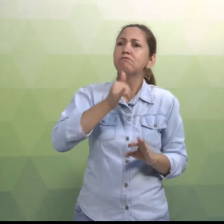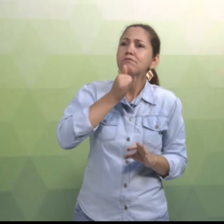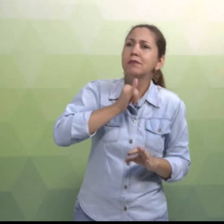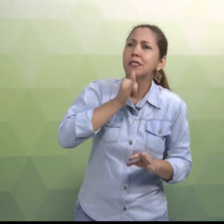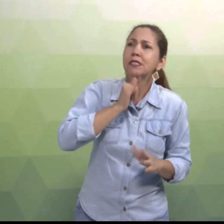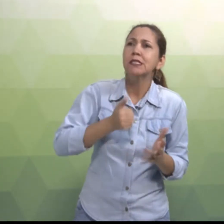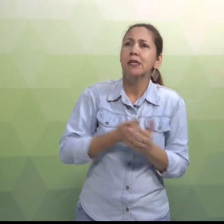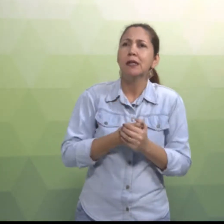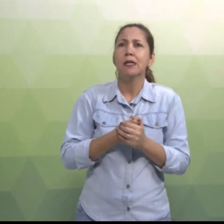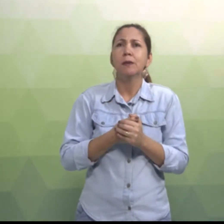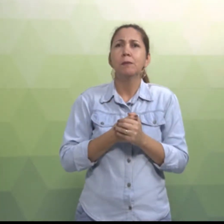exemplo,